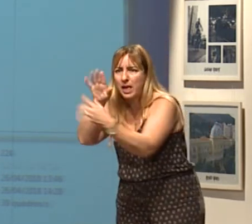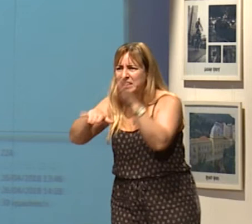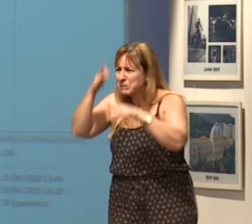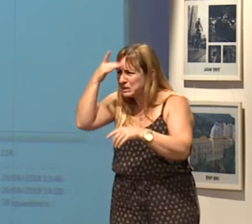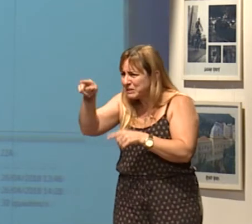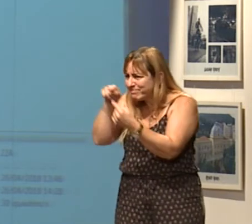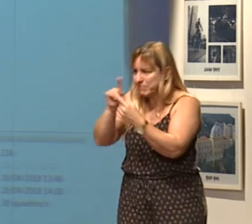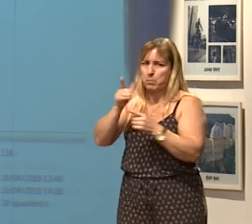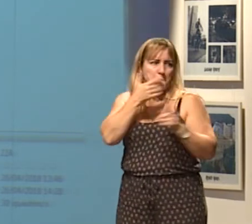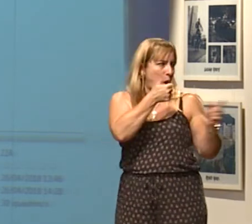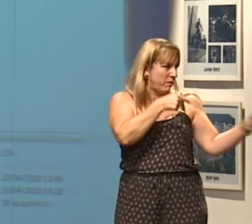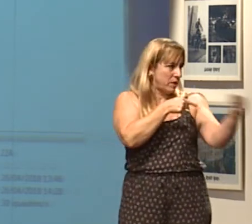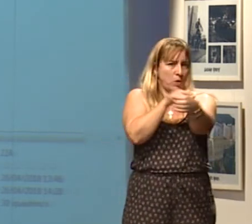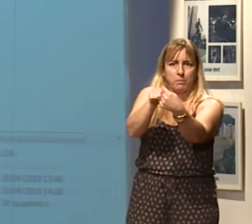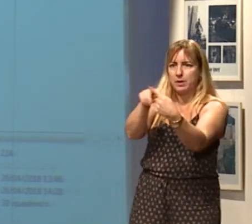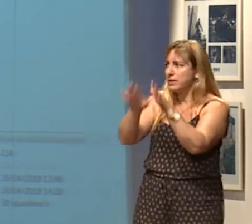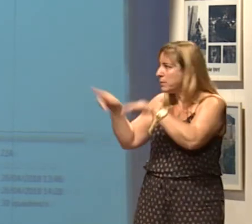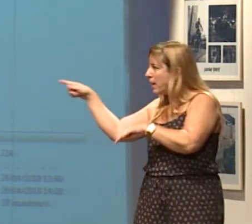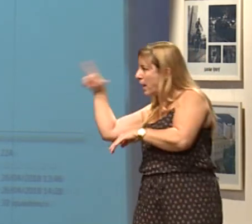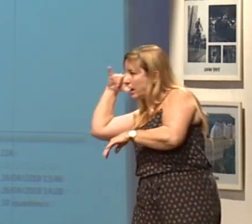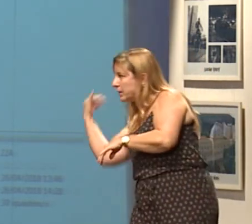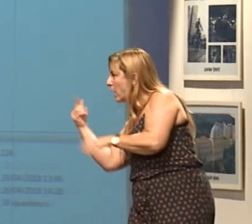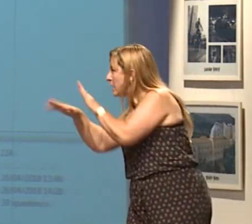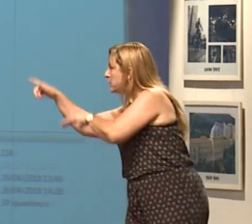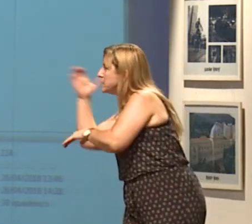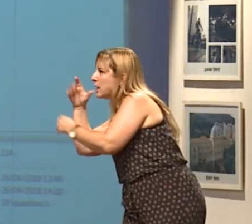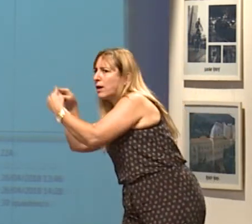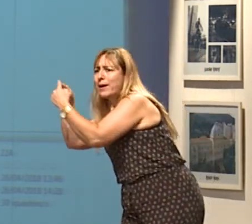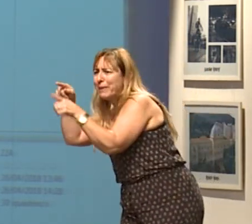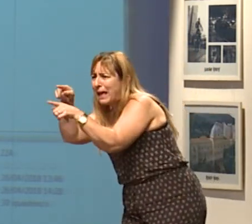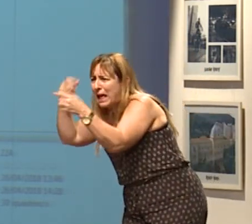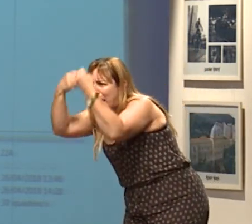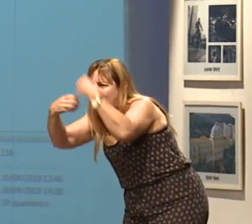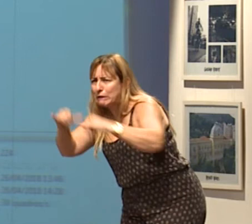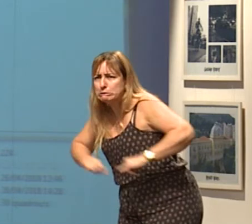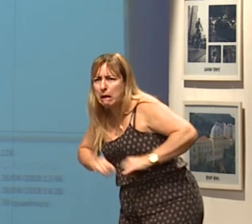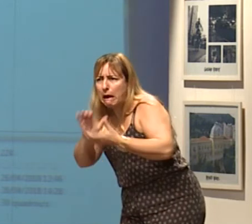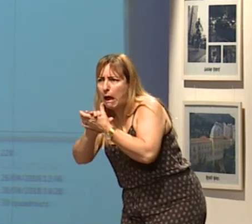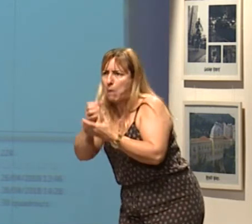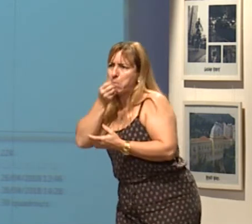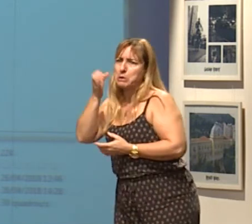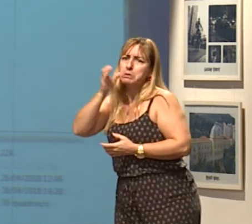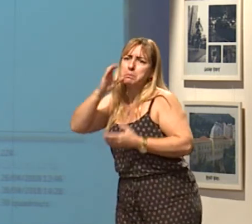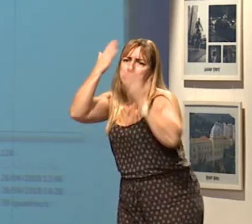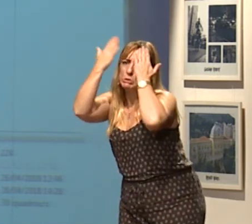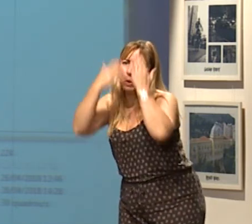algumas pessoas têm ideologias iguais às minhas, eu procuro esses pares. Eu vejo também